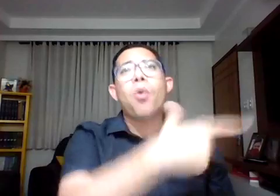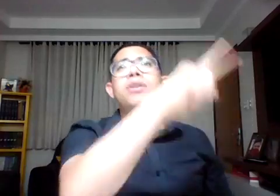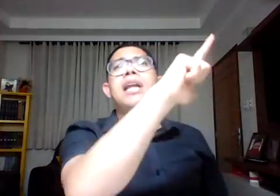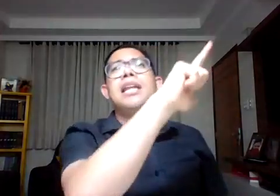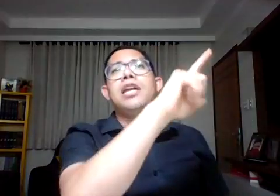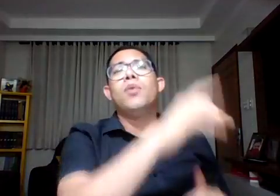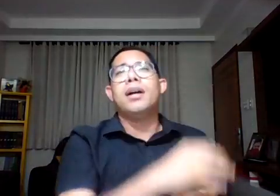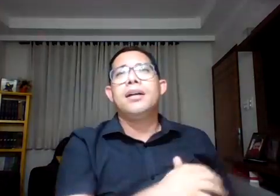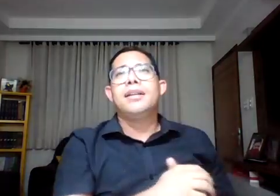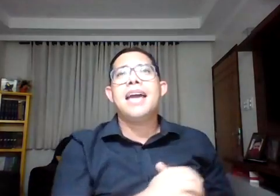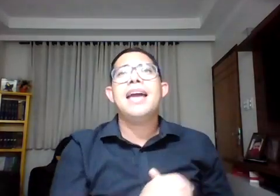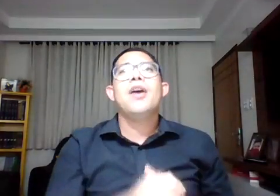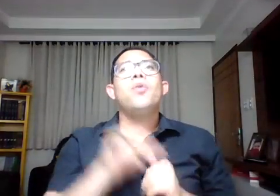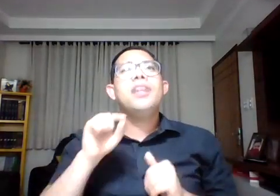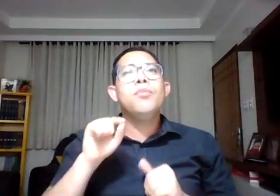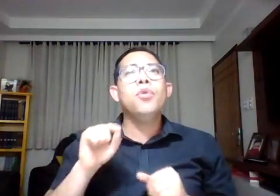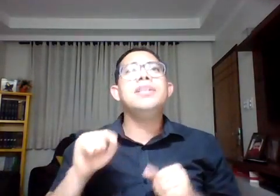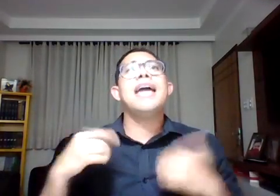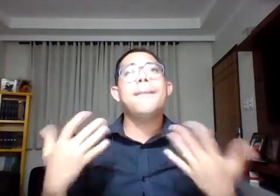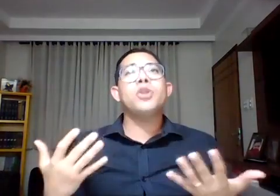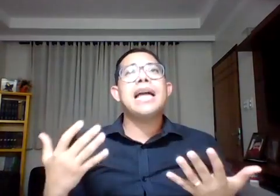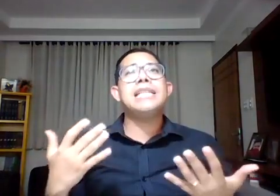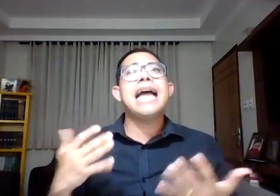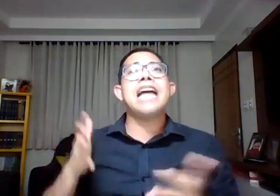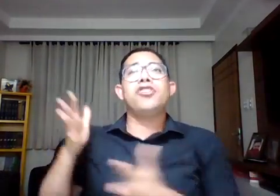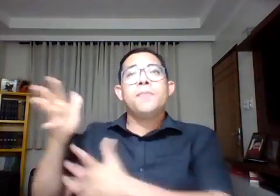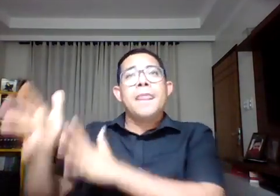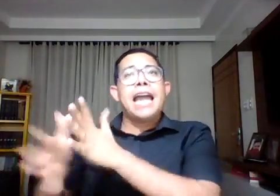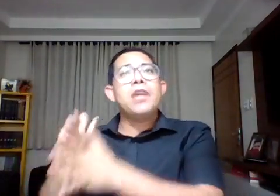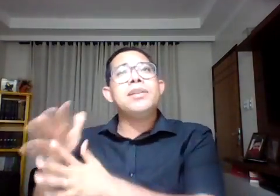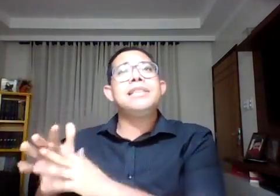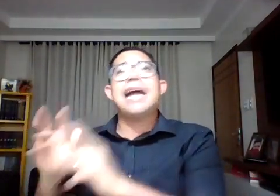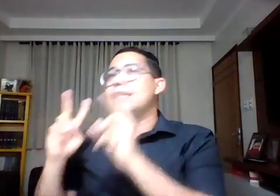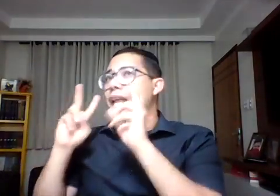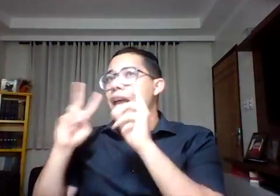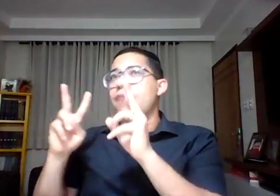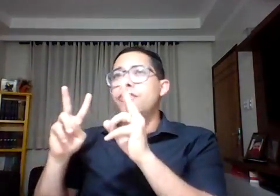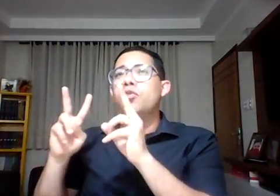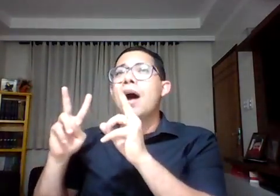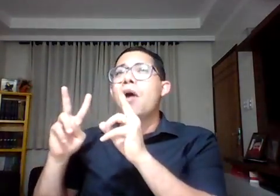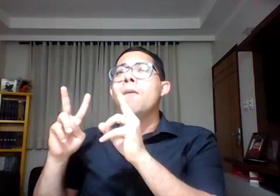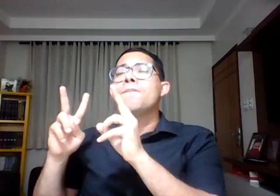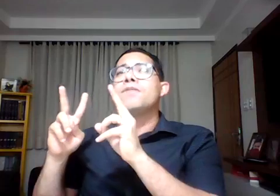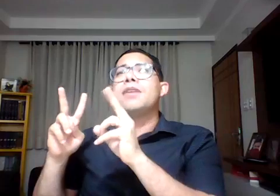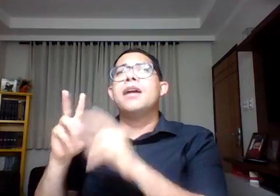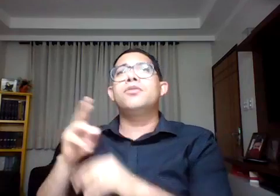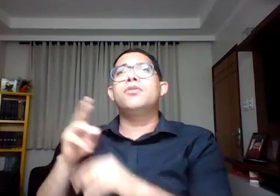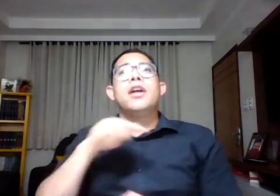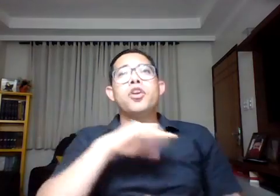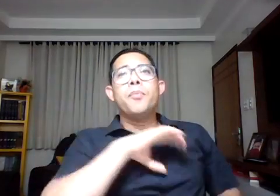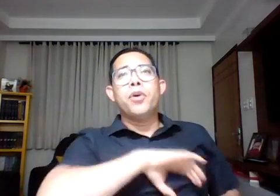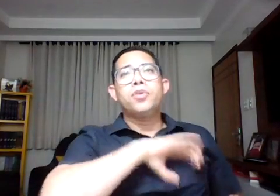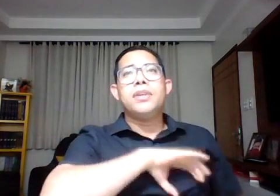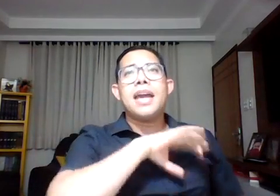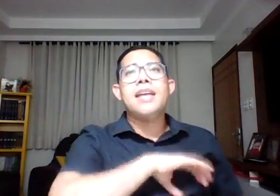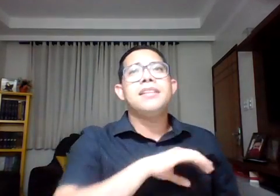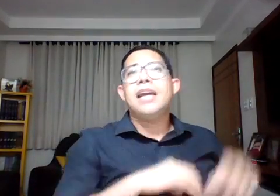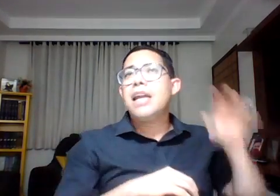outra língua, né? O que muda é a modalidade. A língua de sinais ela é visual, certo? E o português ele é